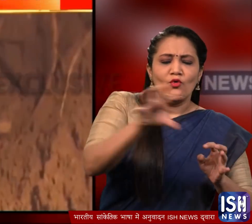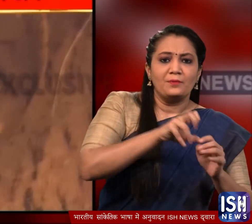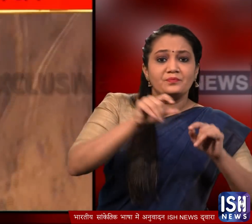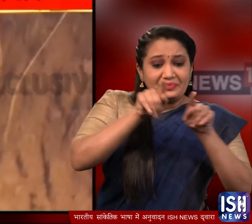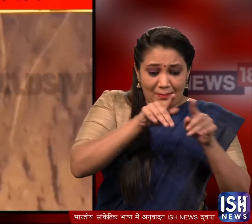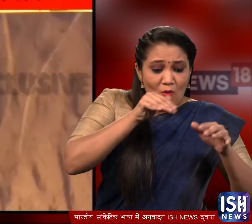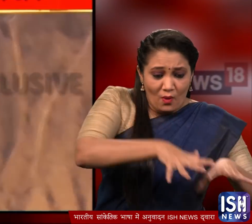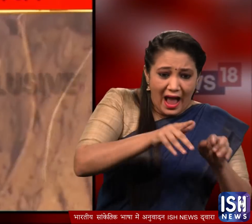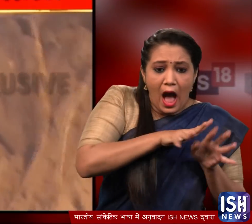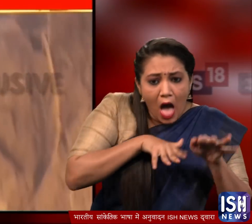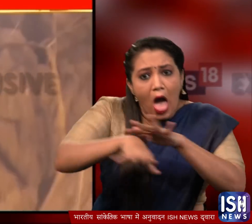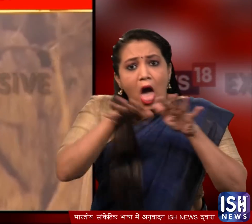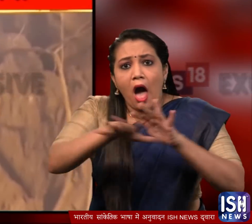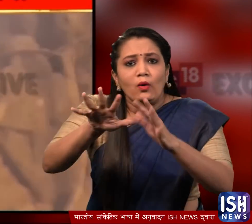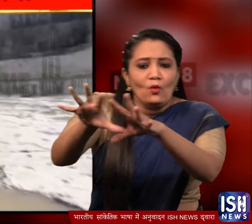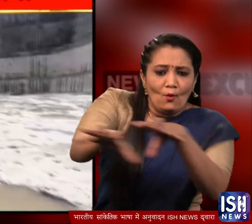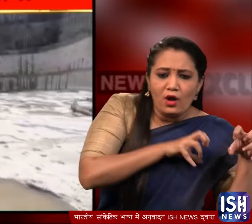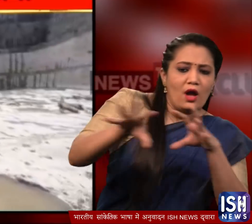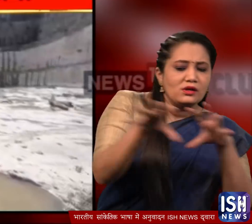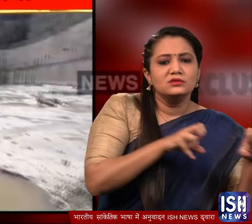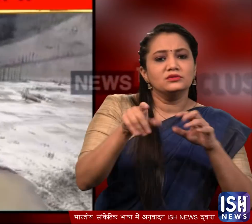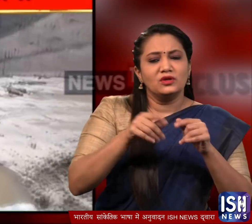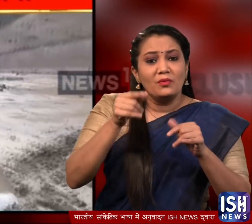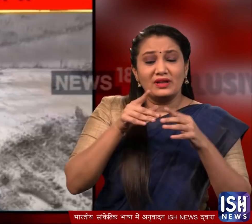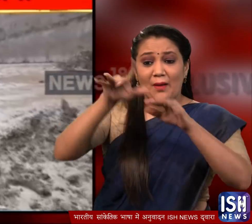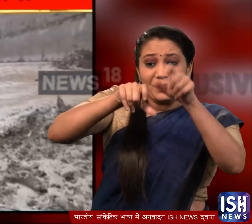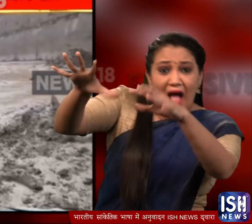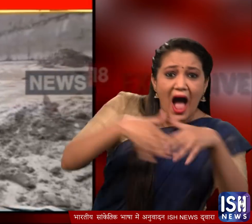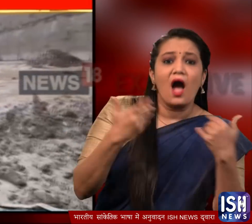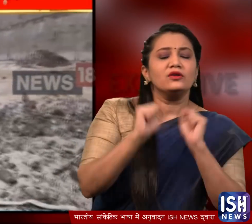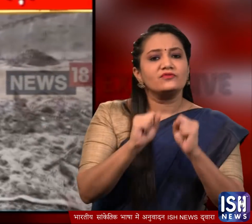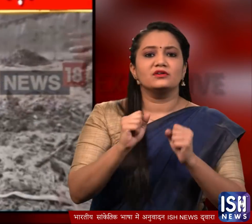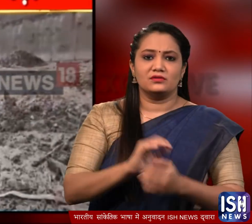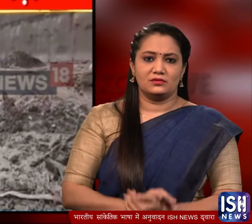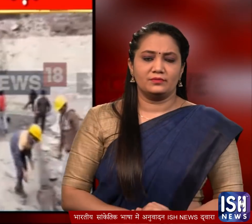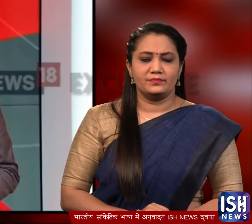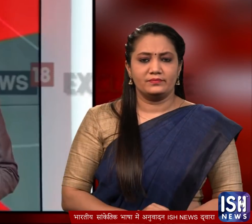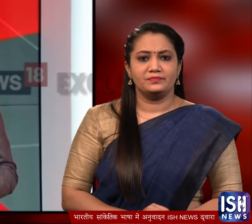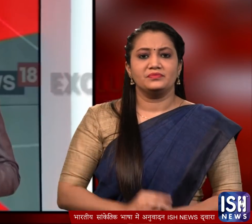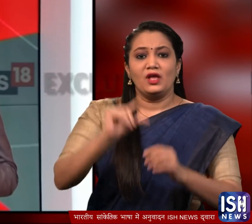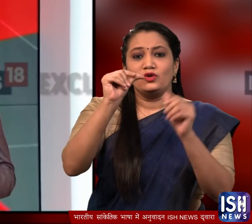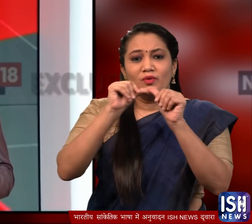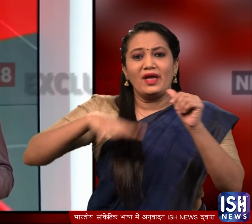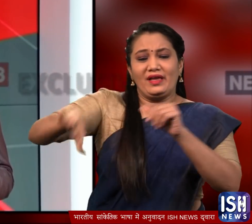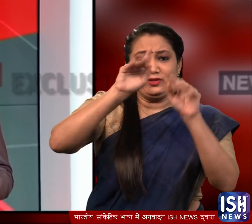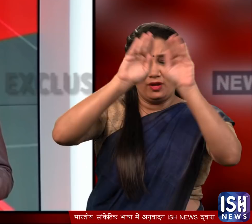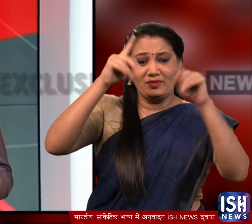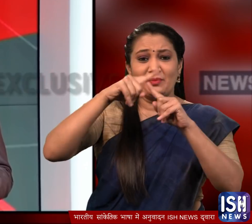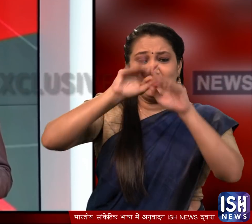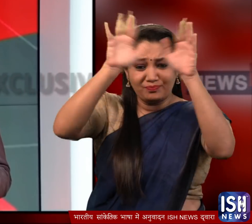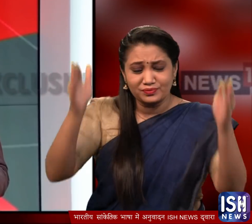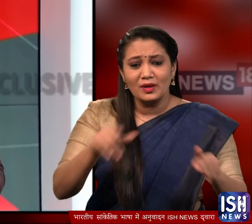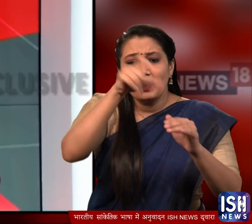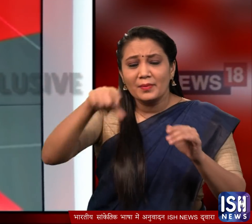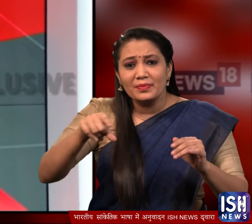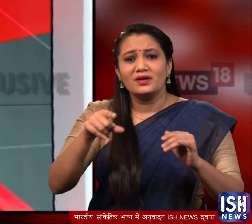यही पानी टनल में जा रहा है, जो फंसे हुए लोगों को निकालने का काम और मुश्किल बना रहा है। इसी बीच उत्तराखंड के तपोवन की